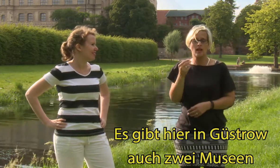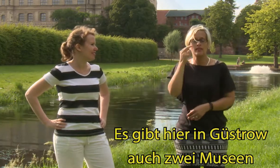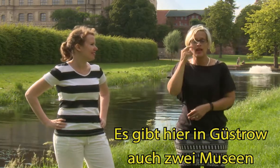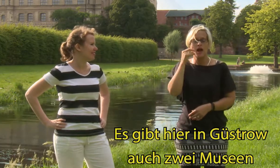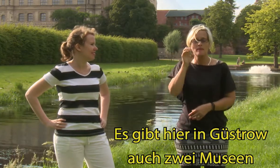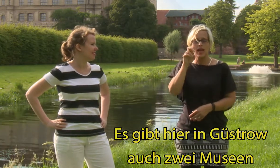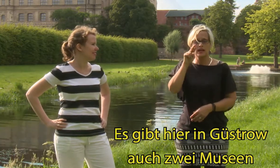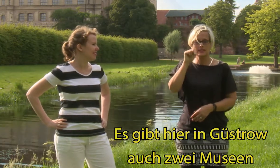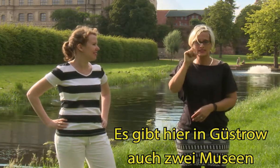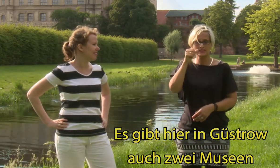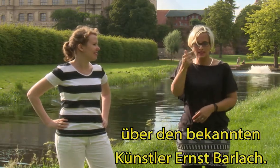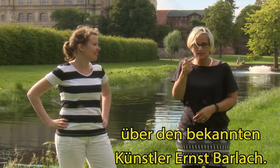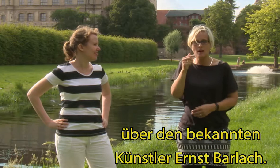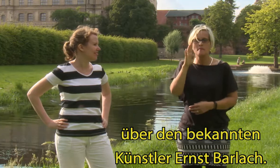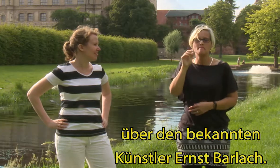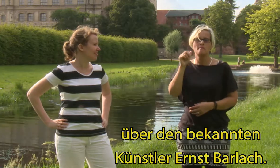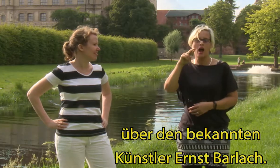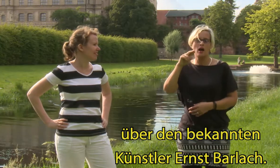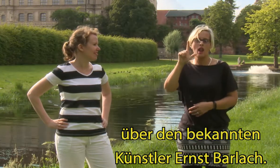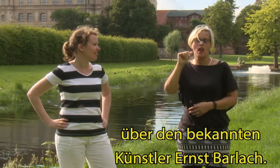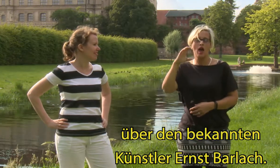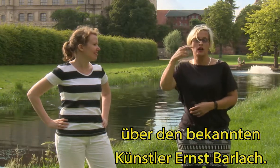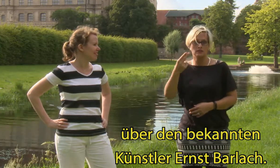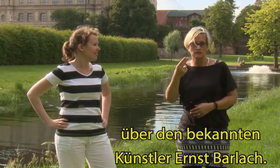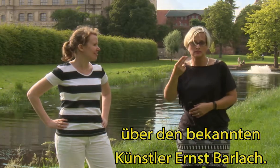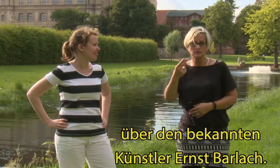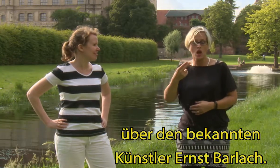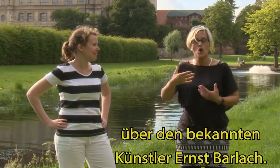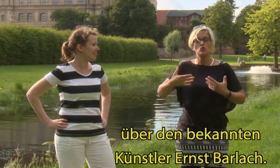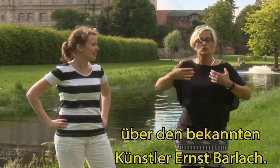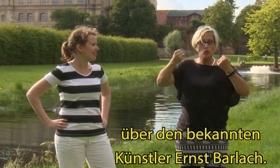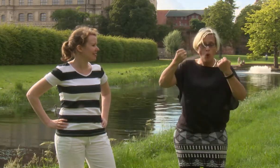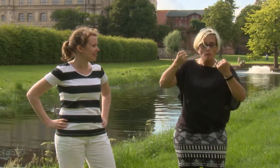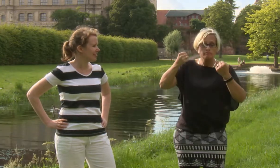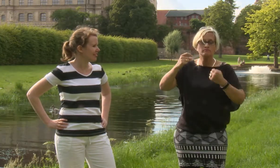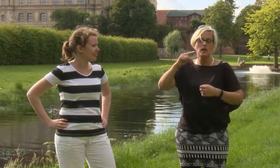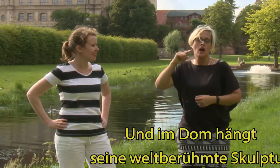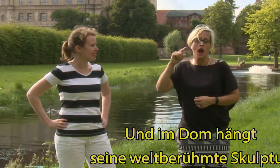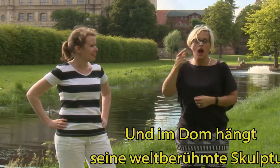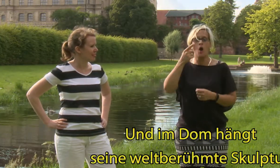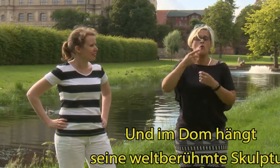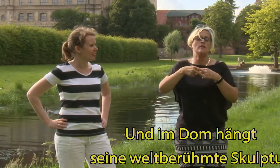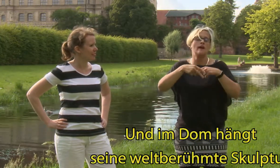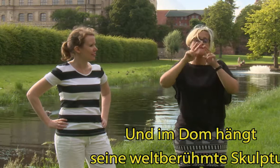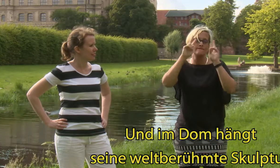Güstrow auch zwei Museen über den bekannten Künstler Ernst Barlach. Und im Dom hängt seine